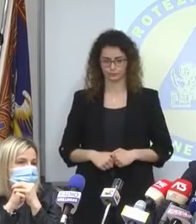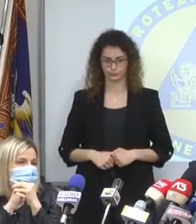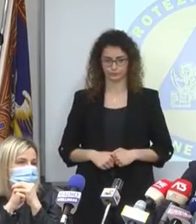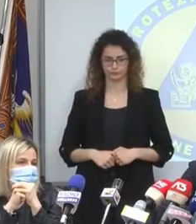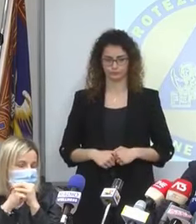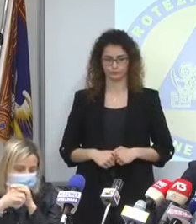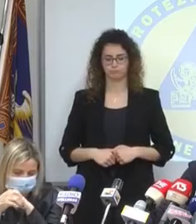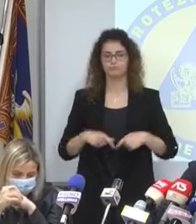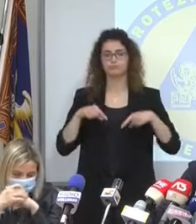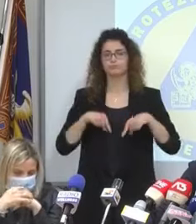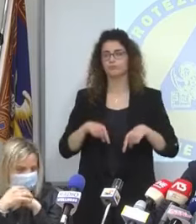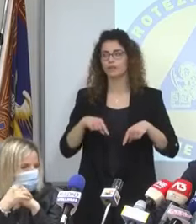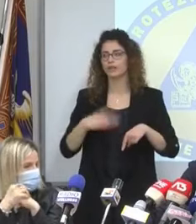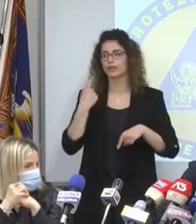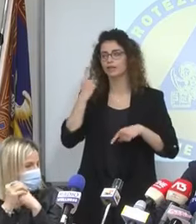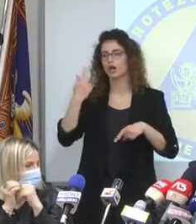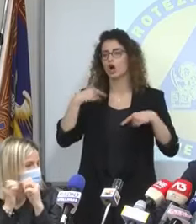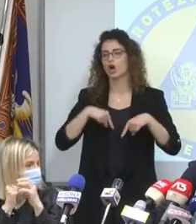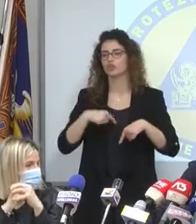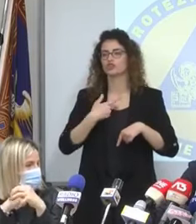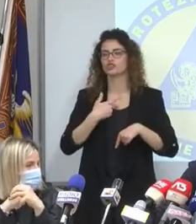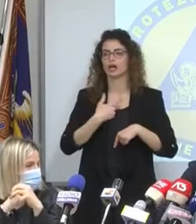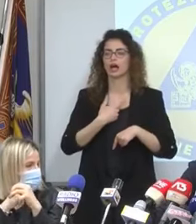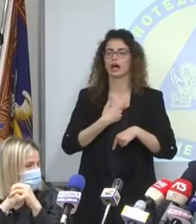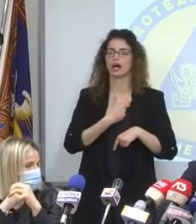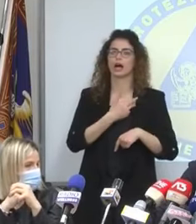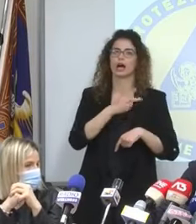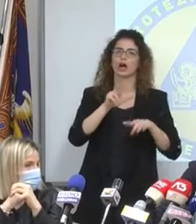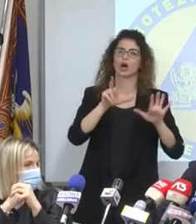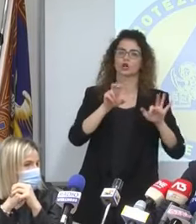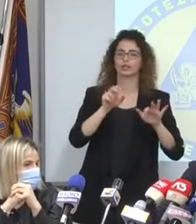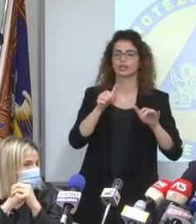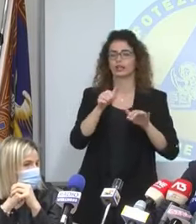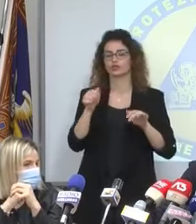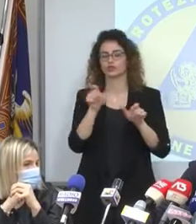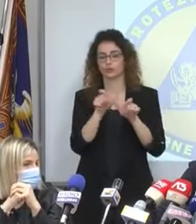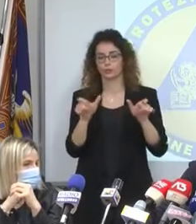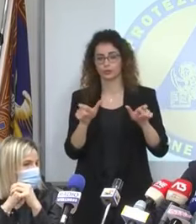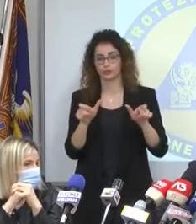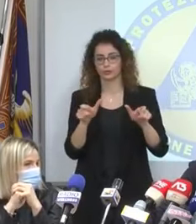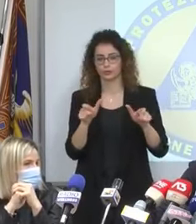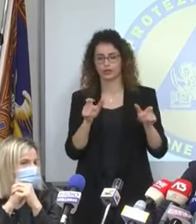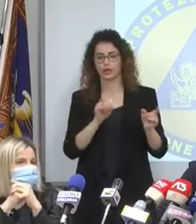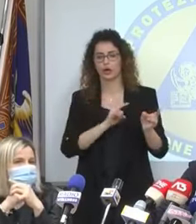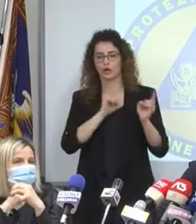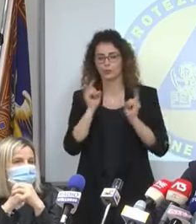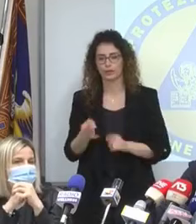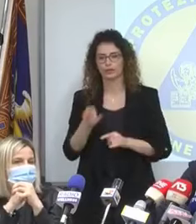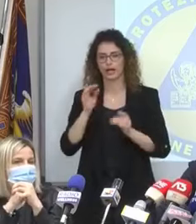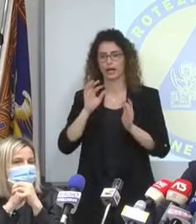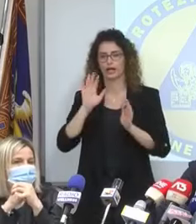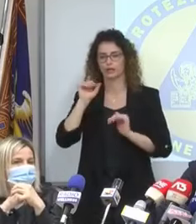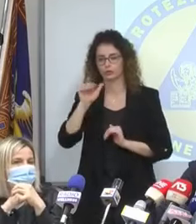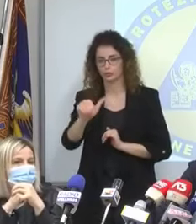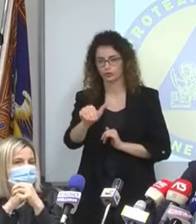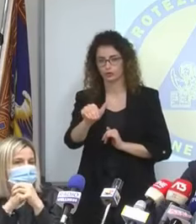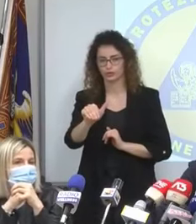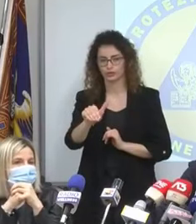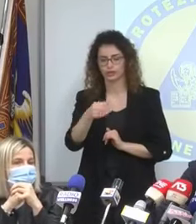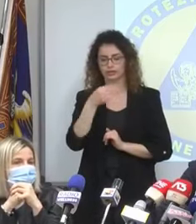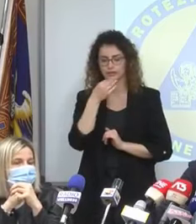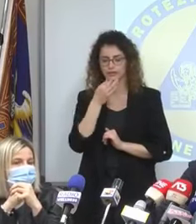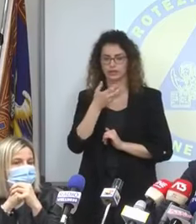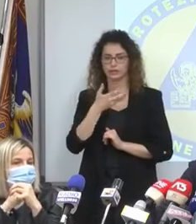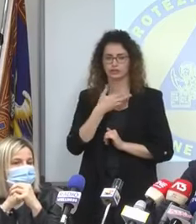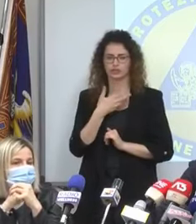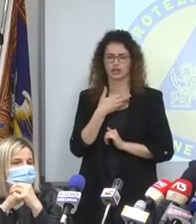Perché se io oggi ho ancora 80-100 persone che si presentano alla porta dell'ospedale ogni giorno, vuol dire che ho decine e decine